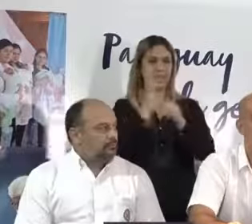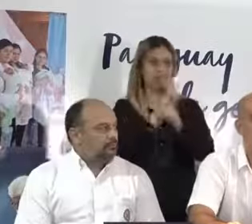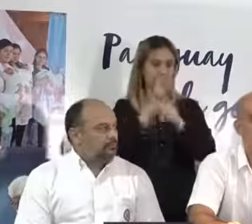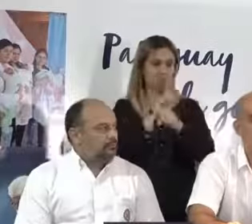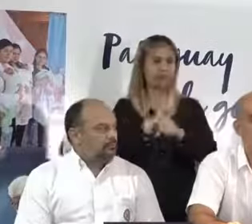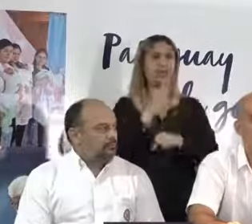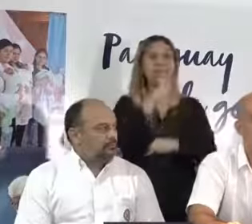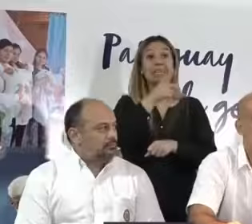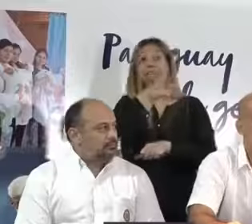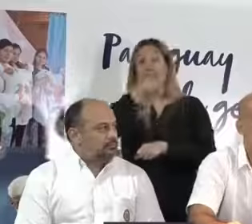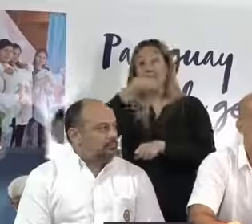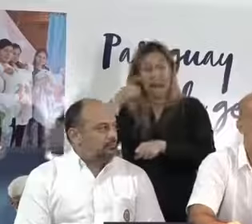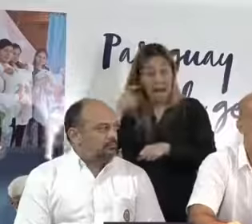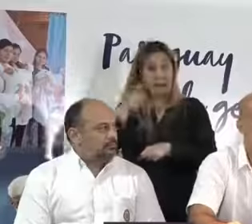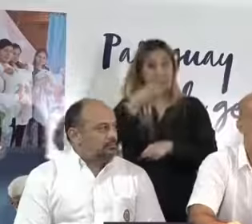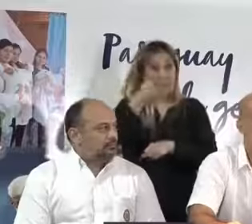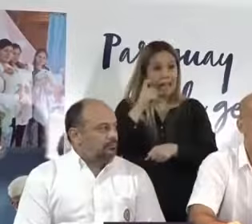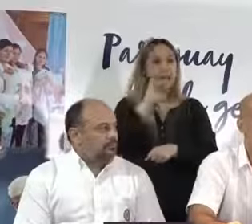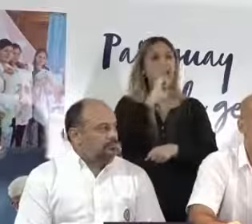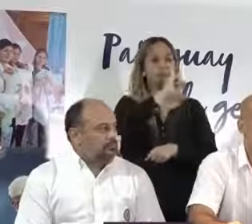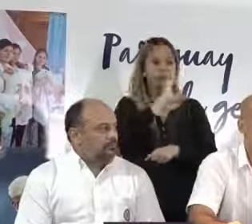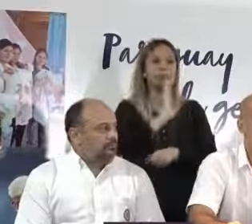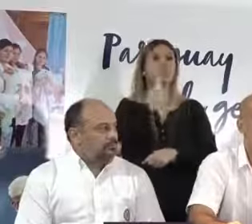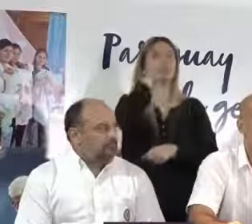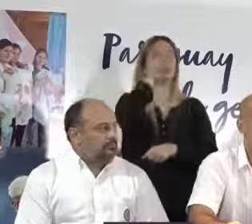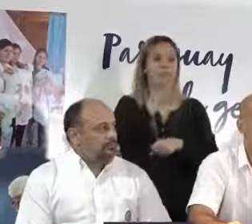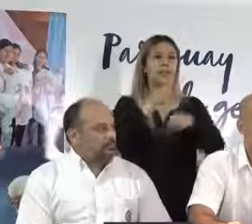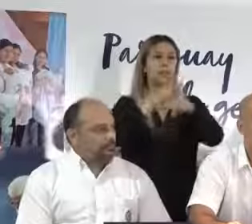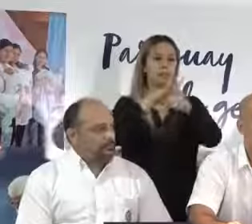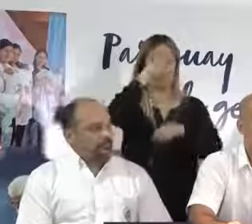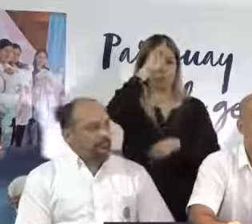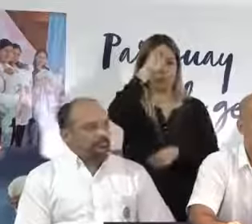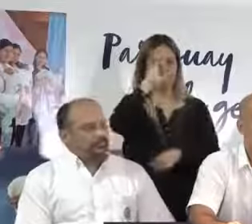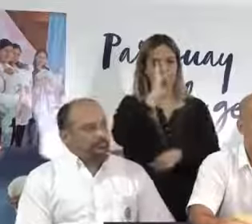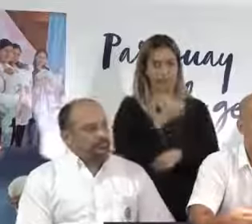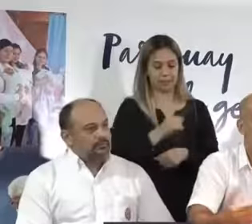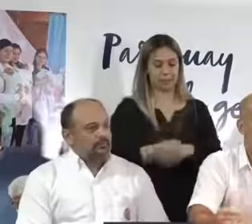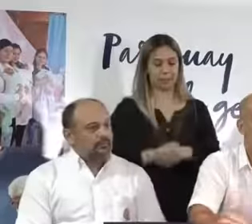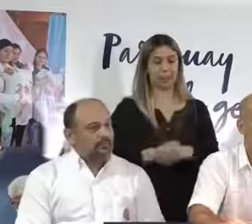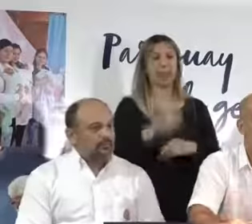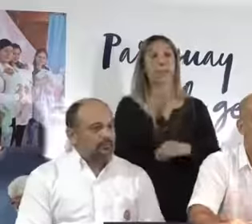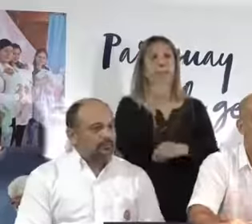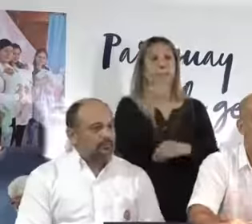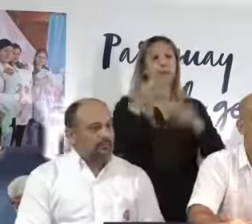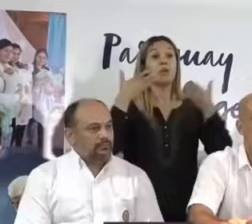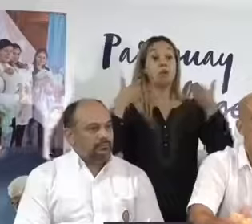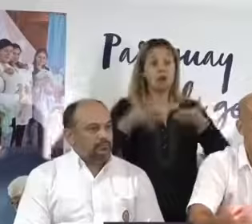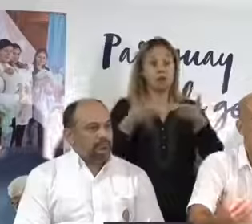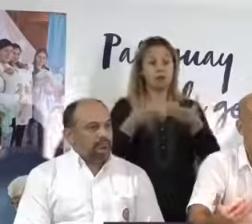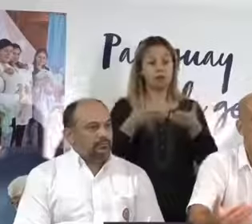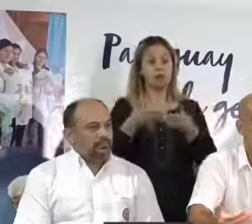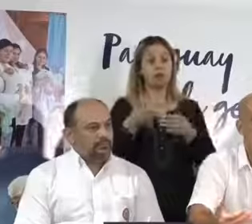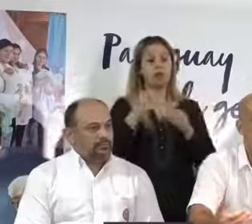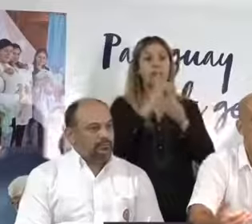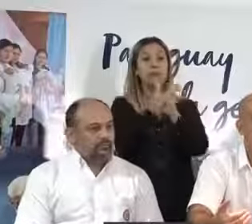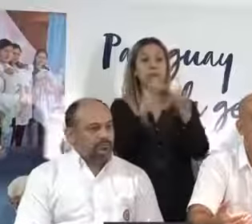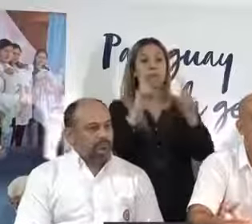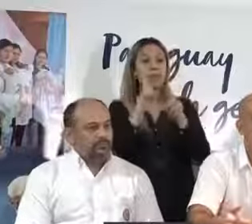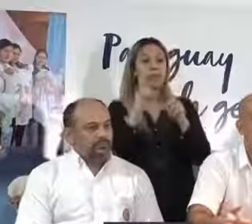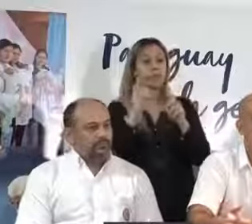¿verdad? Las consultas a los hospitales, naturalmente, se va a seguir haciendo de manera habitual en base a